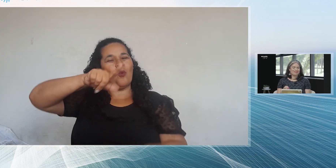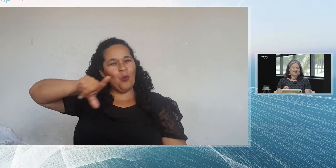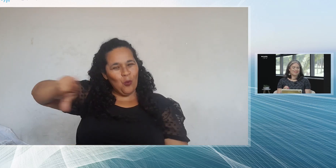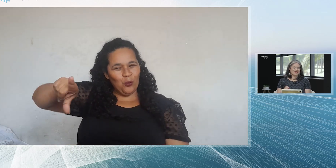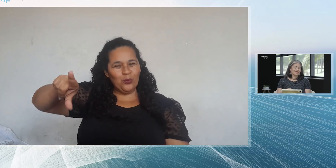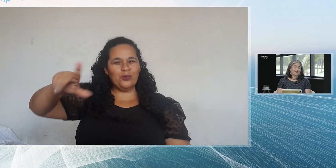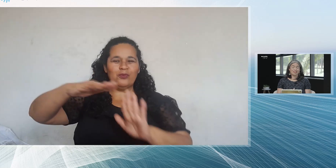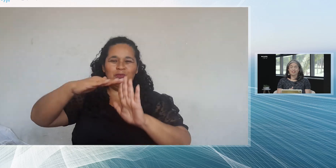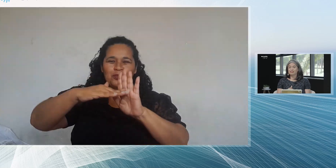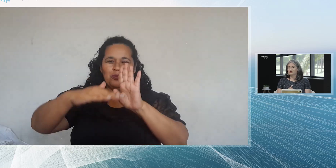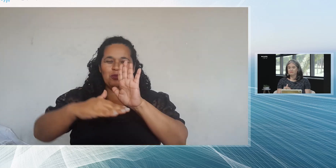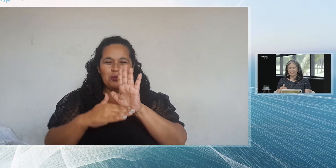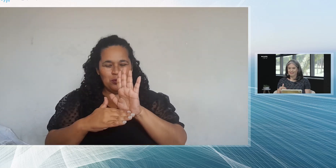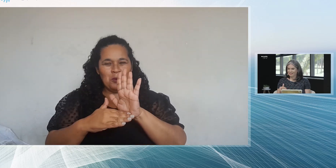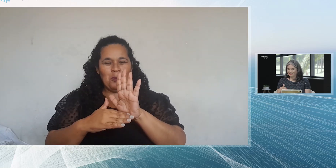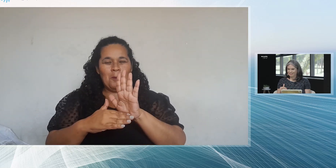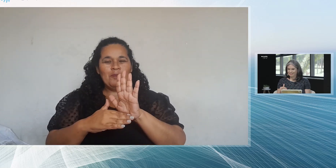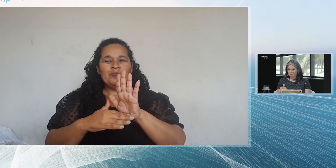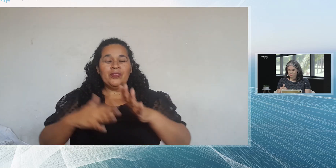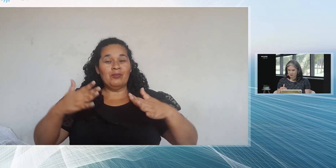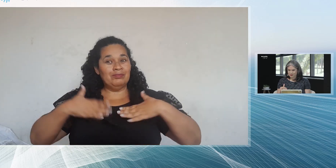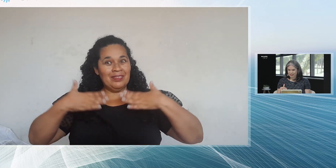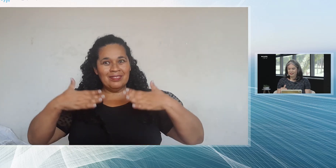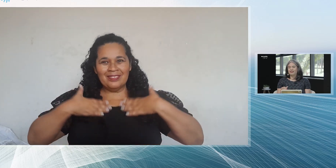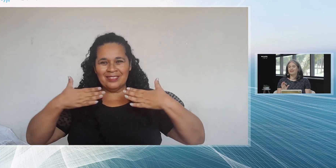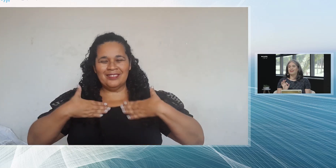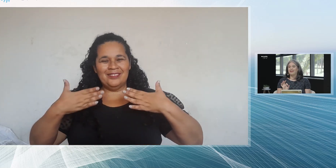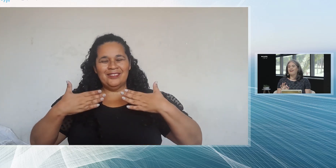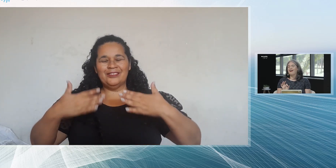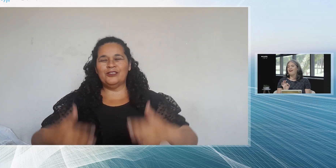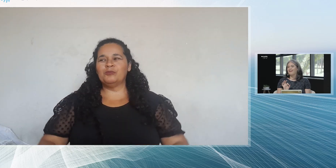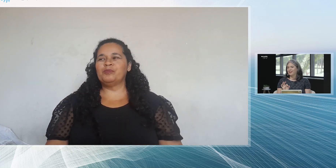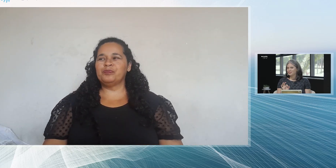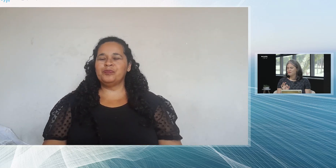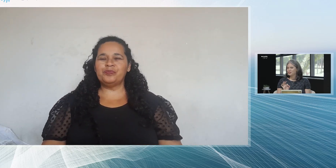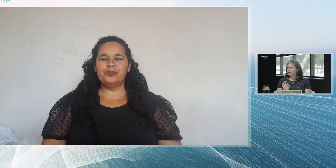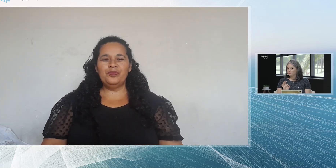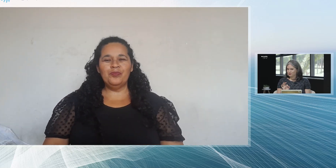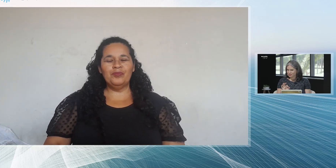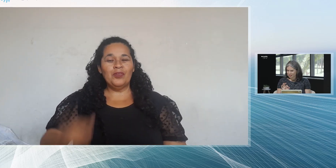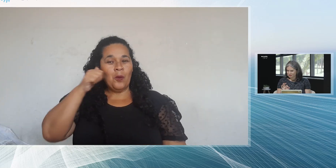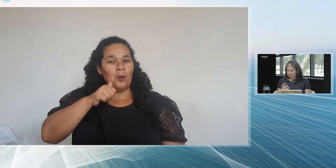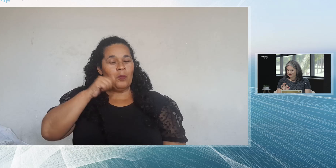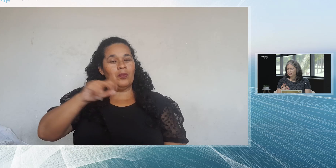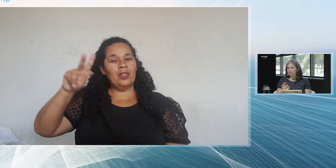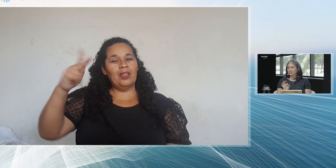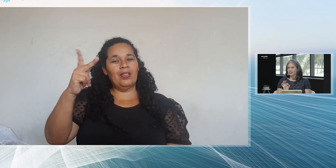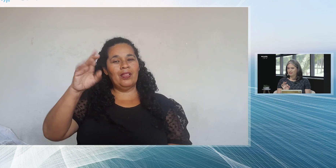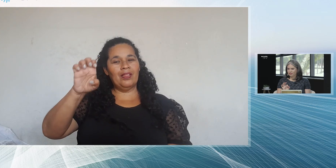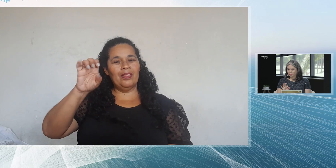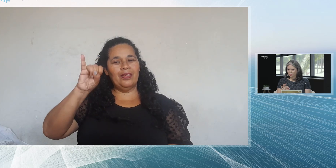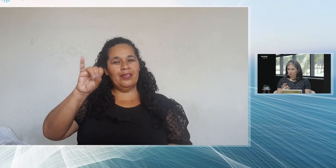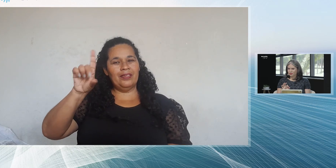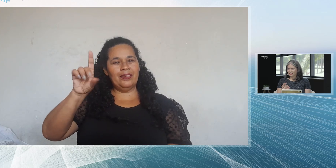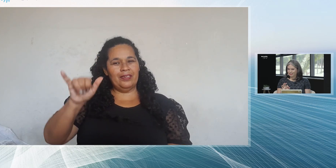gente na Inclusão Entrevista, então a gente está super alegre, tá bom? Que é a Eide, a psicóloga. Você